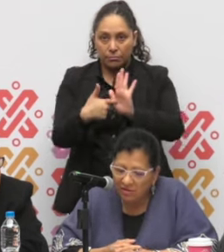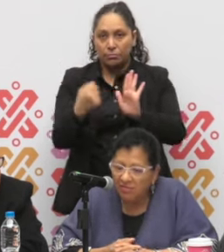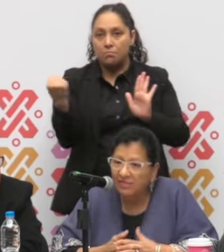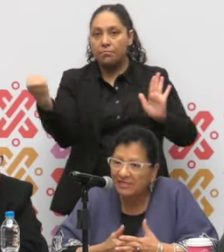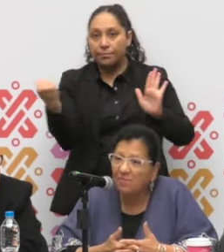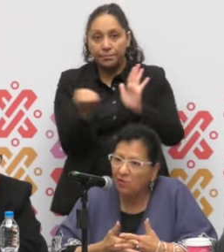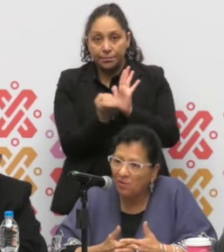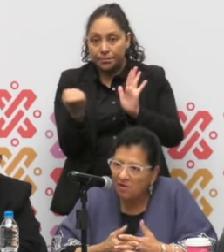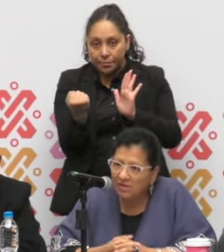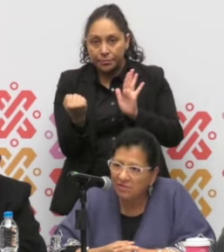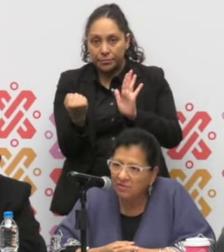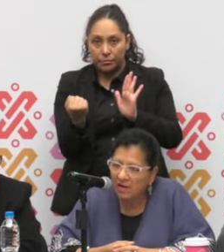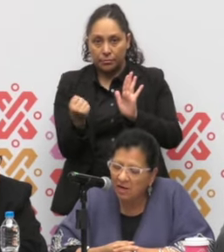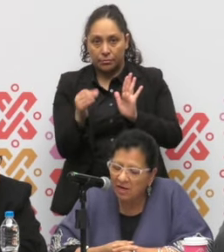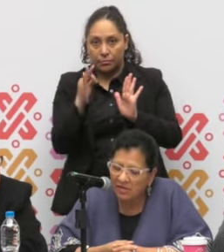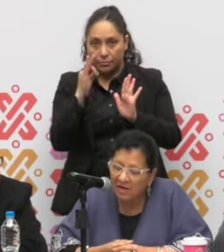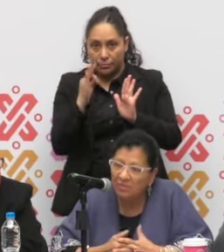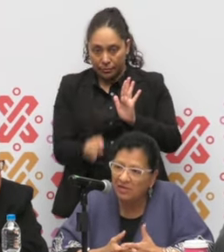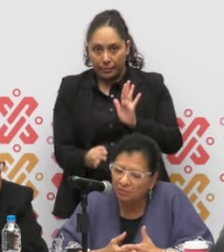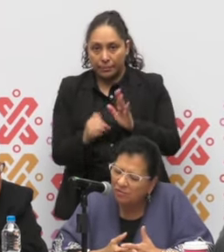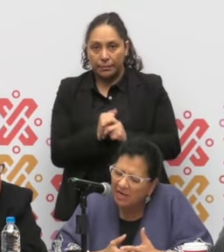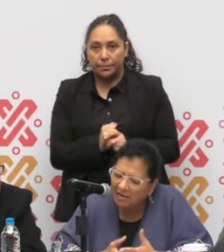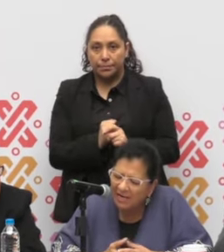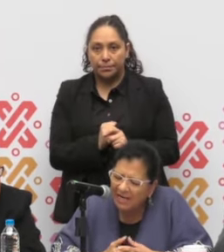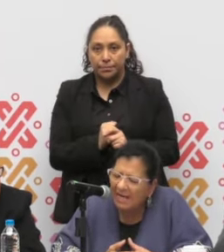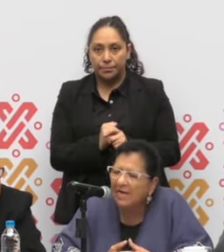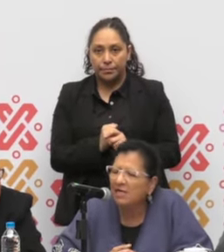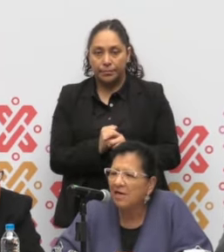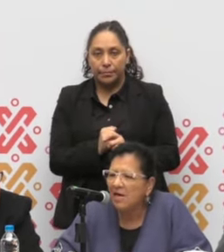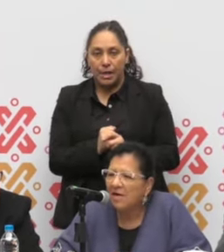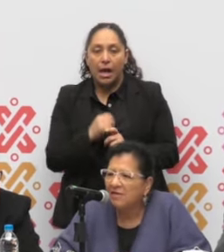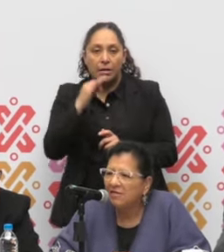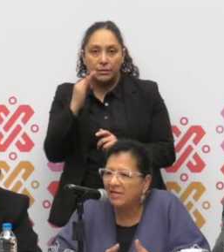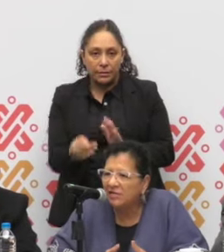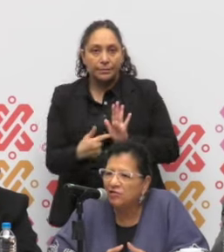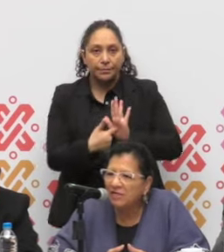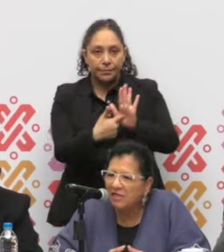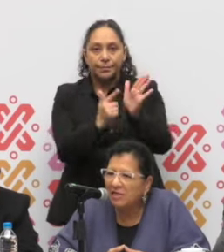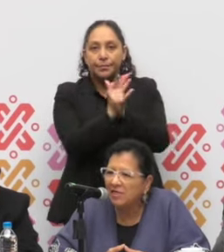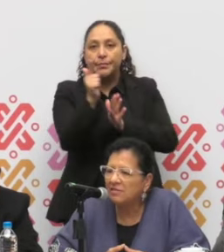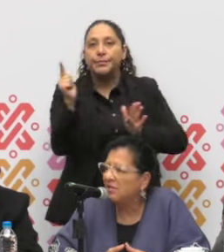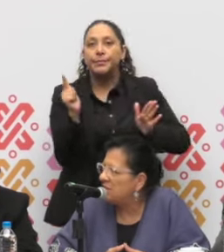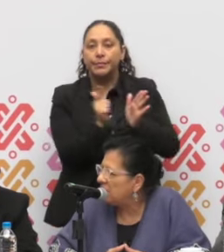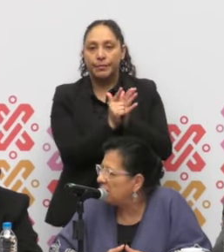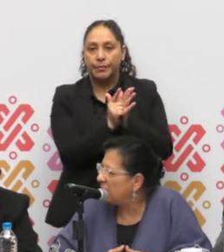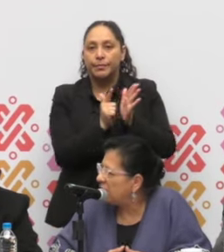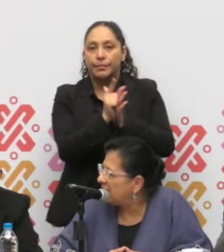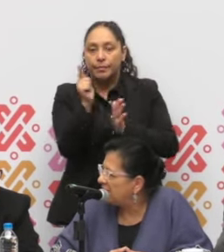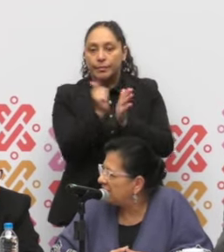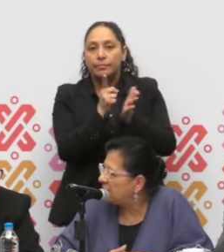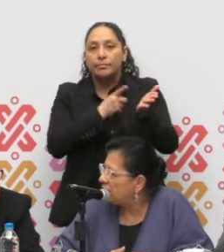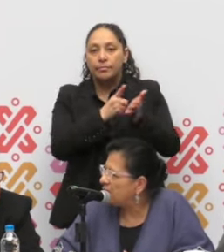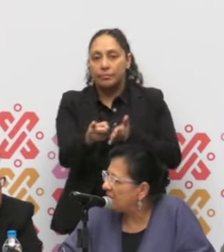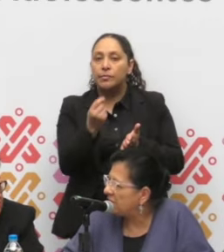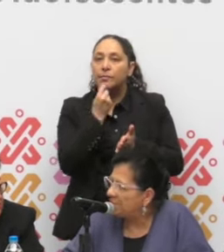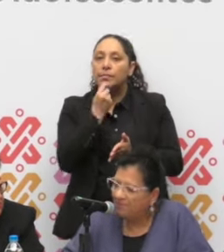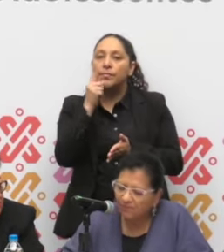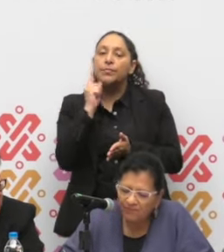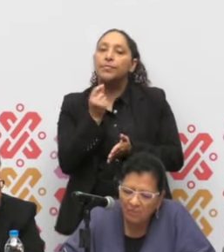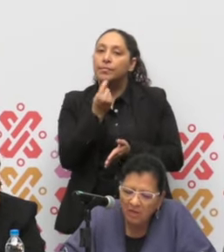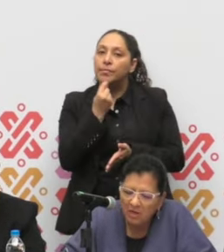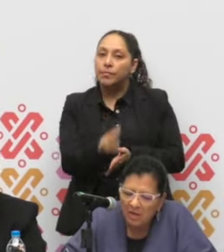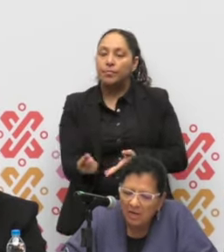aprobaba, también se aprobaba, se publicaba la Ley de Derechos de Niñas y Niños y Adolescentes en nuestro